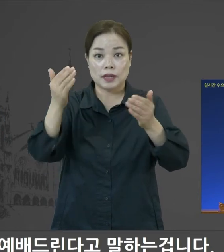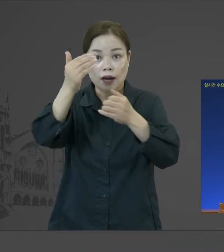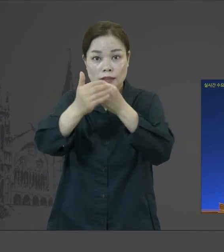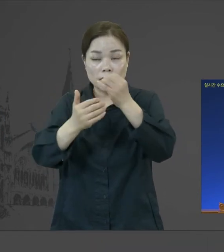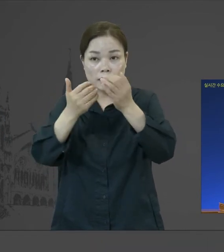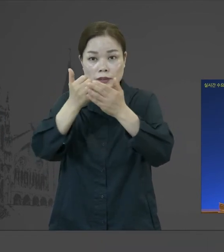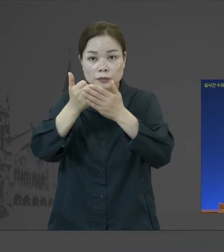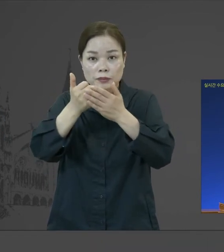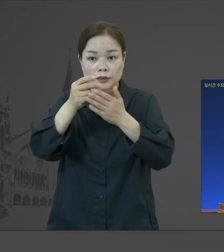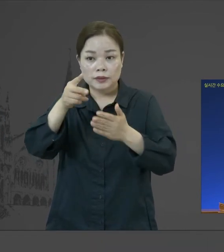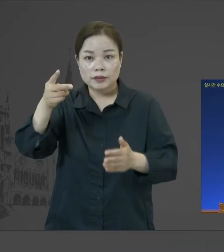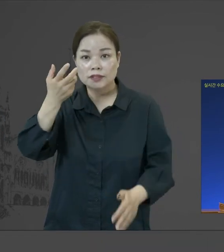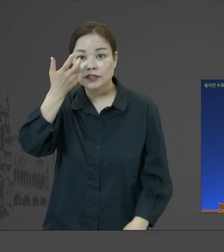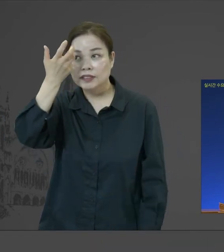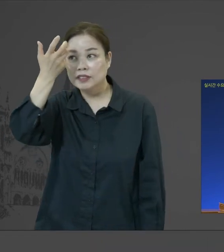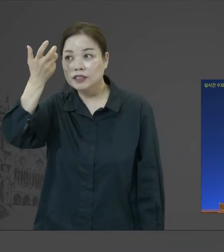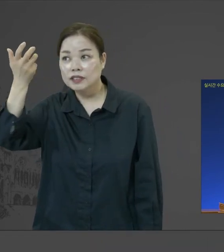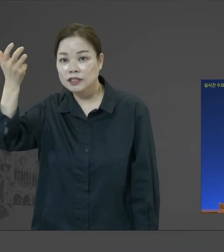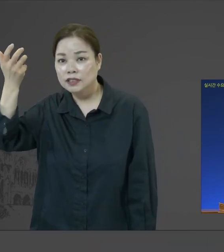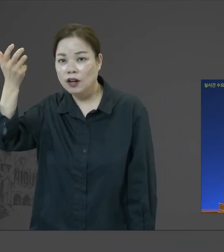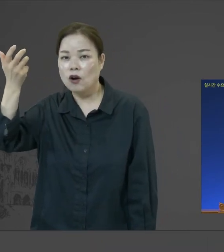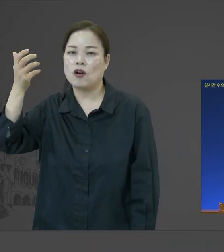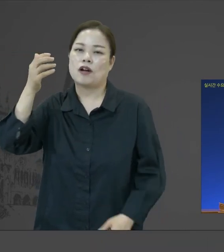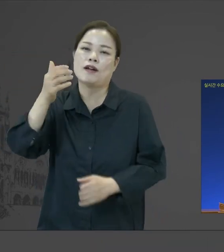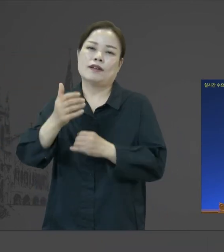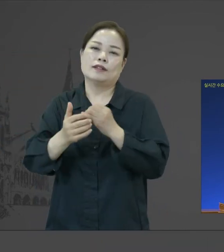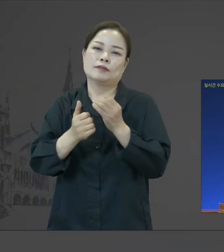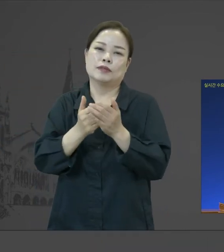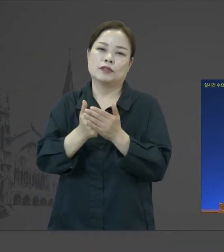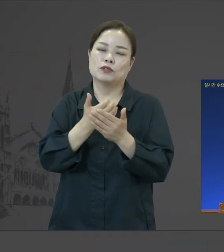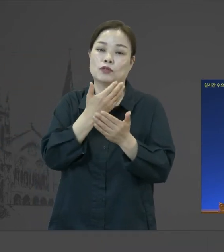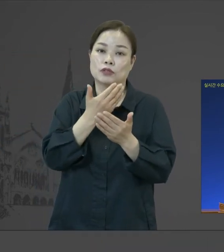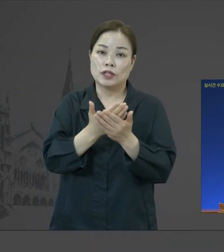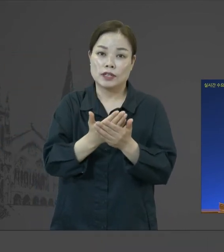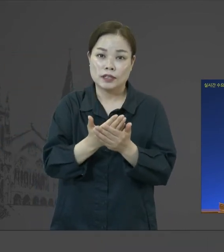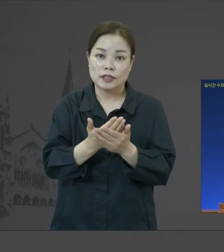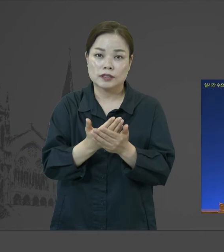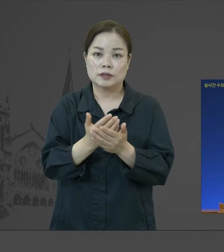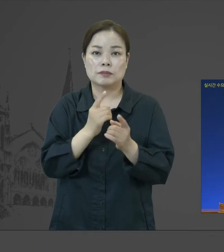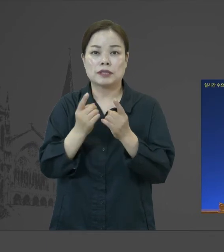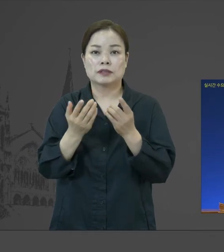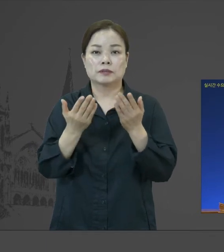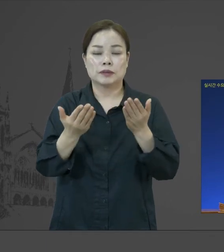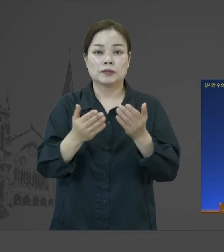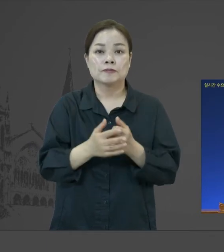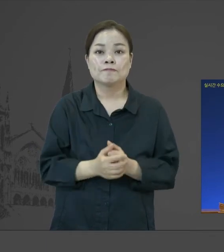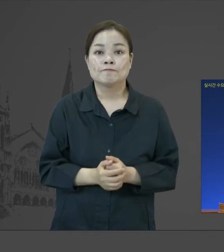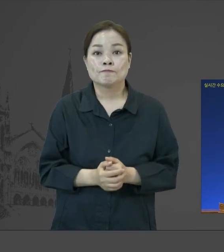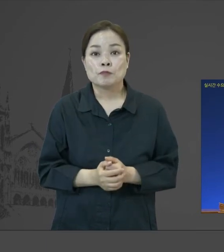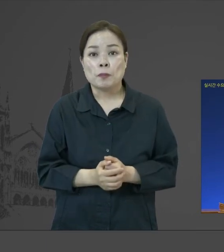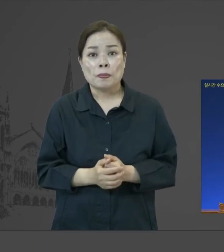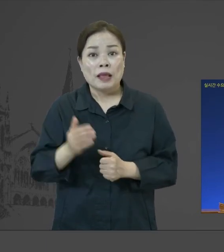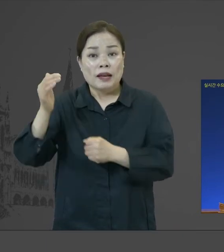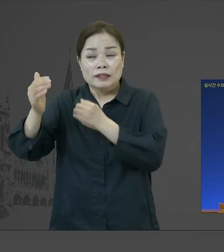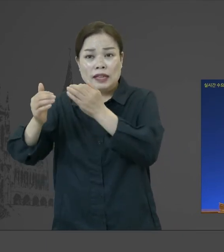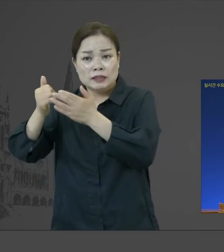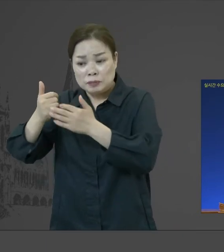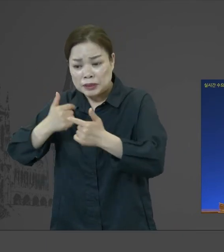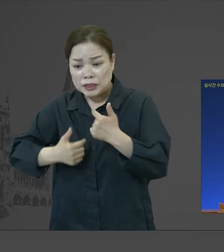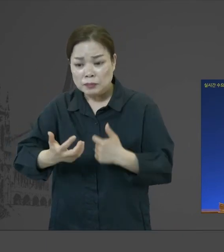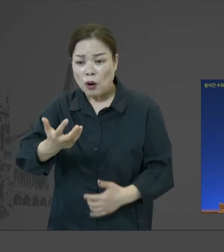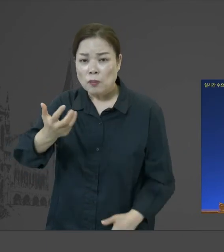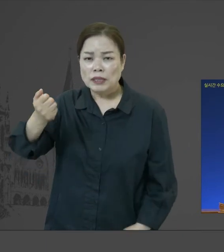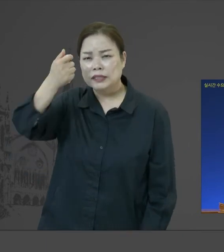하나님은 영이시다는 표현은 하나님의 존재의 양식, 이것을 설명하기 위한 의도는 아닙니다. 하나님께서 기뻐